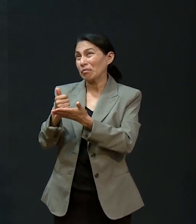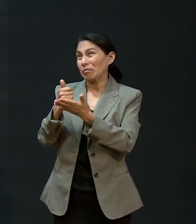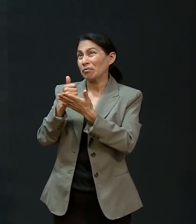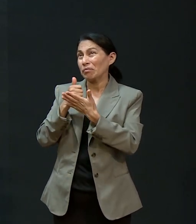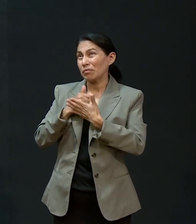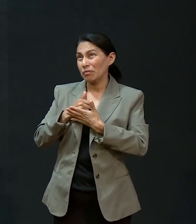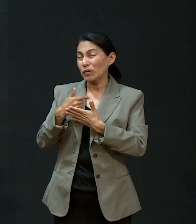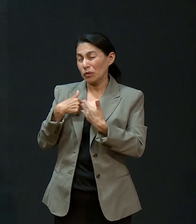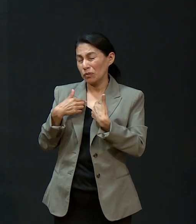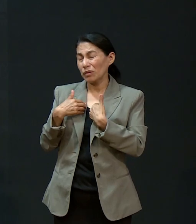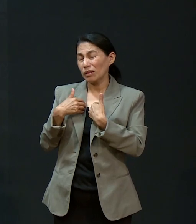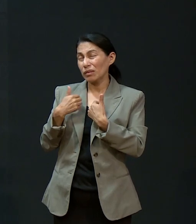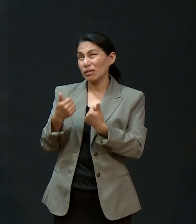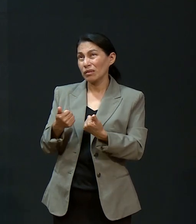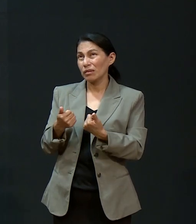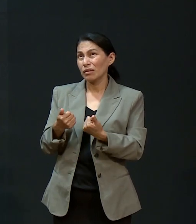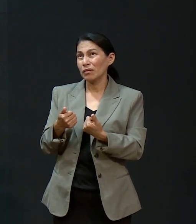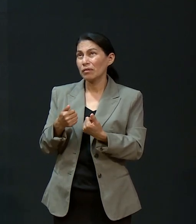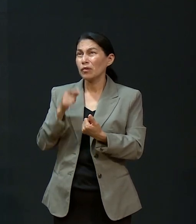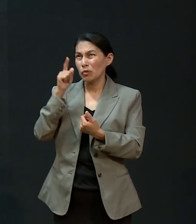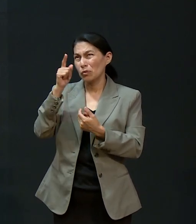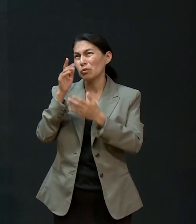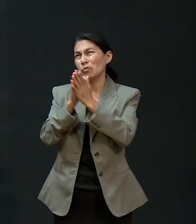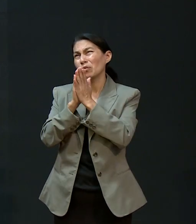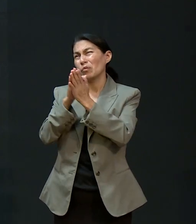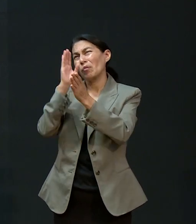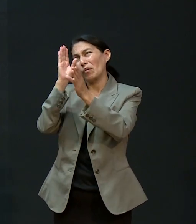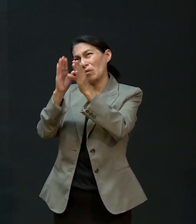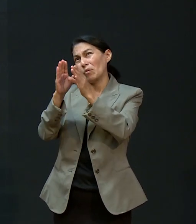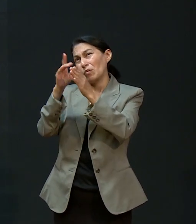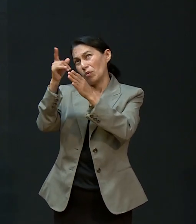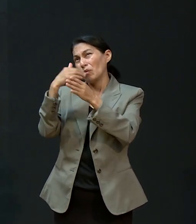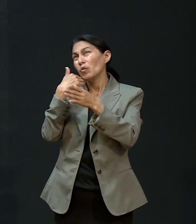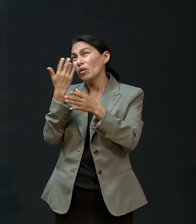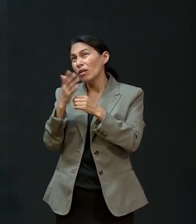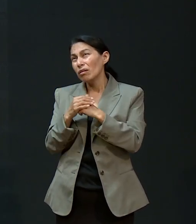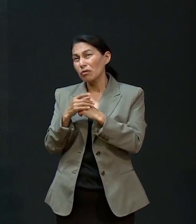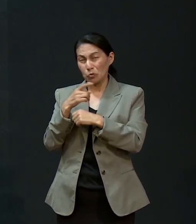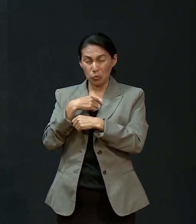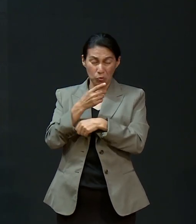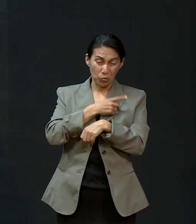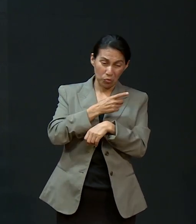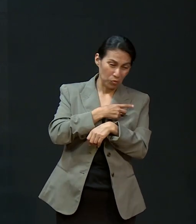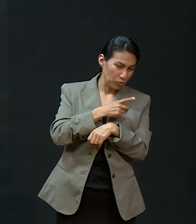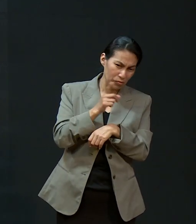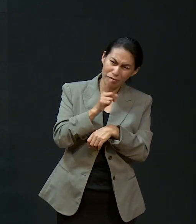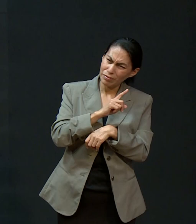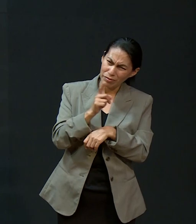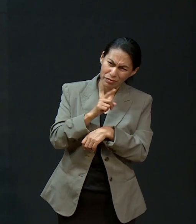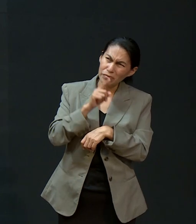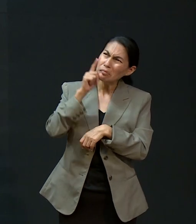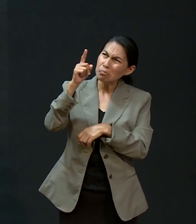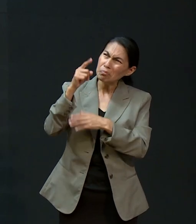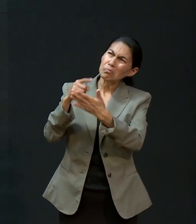también dame a entender que tú también vas a ser tu parte. Y yo sé que yo no voy a estar sola porque ya me lo demostraste.